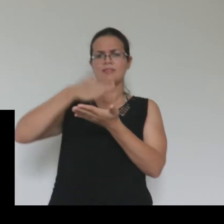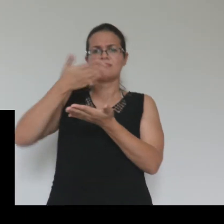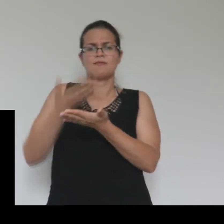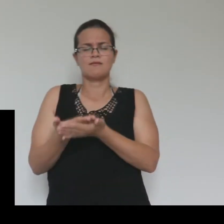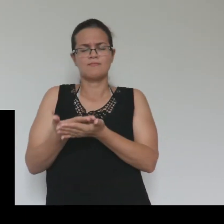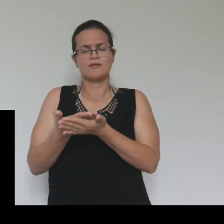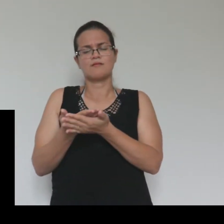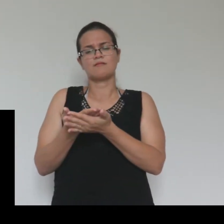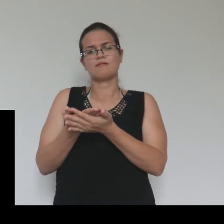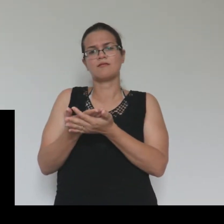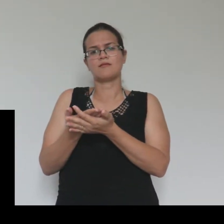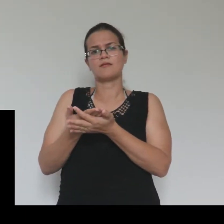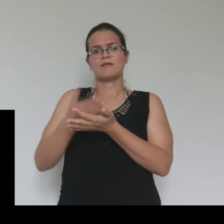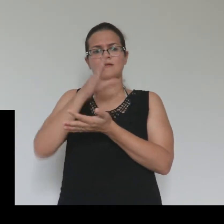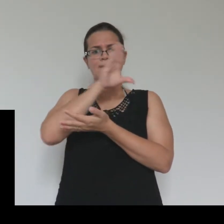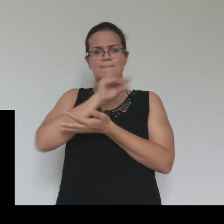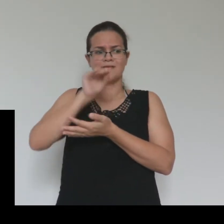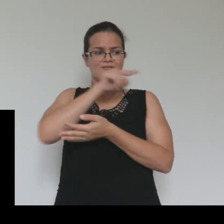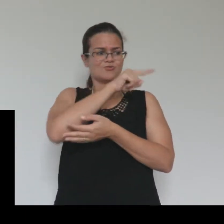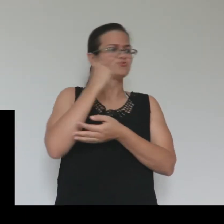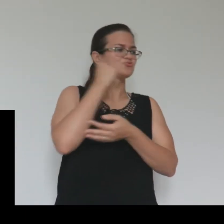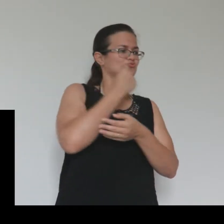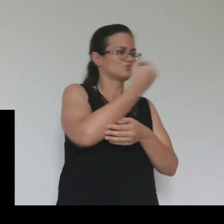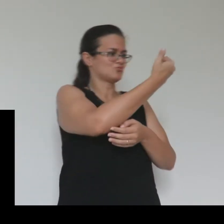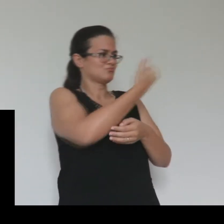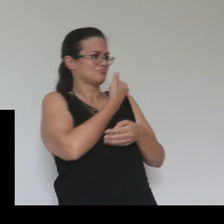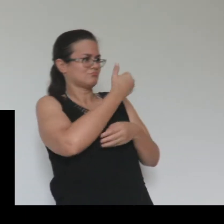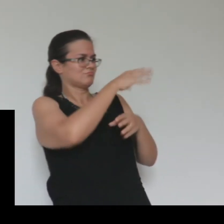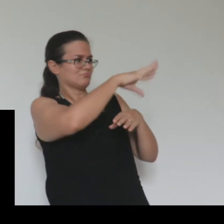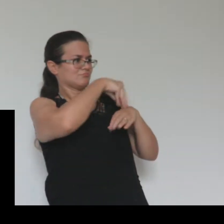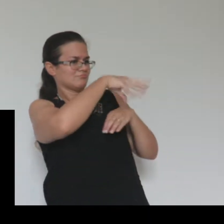interpretação da fala do surdo, aquilo ali se